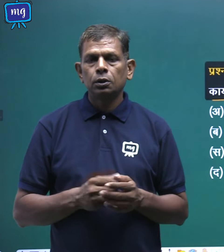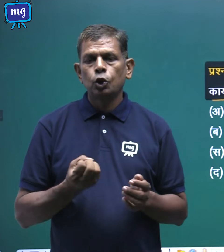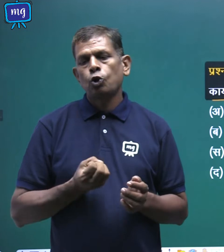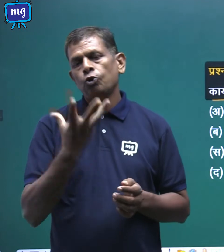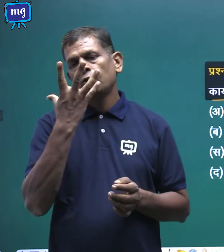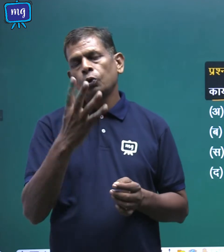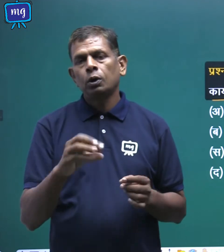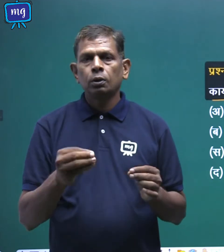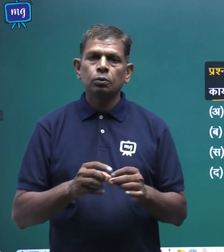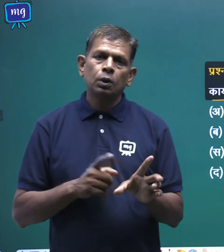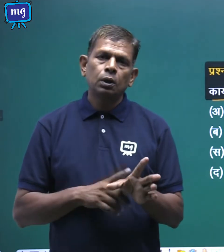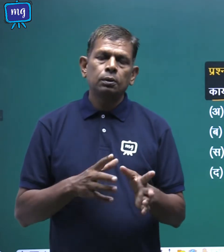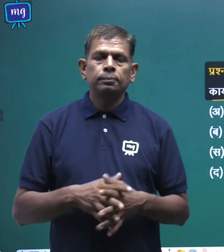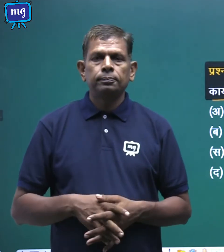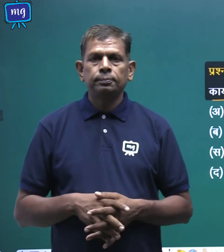फूल द्वारा।